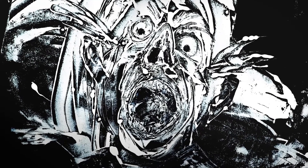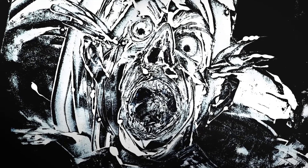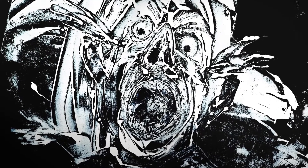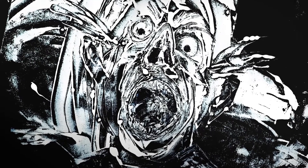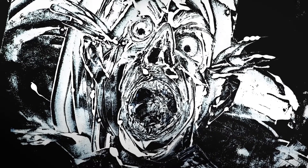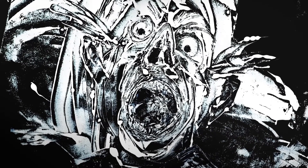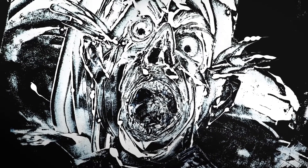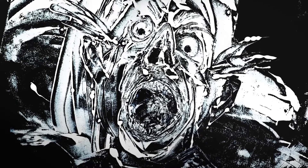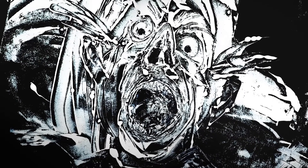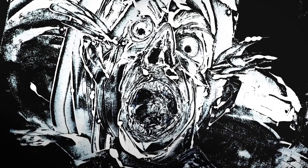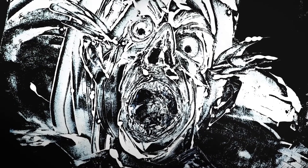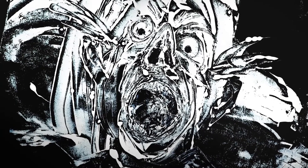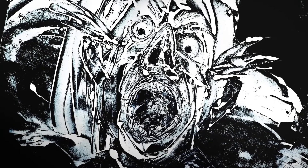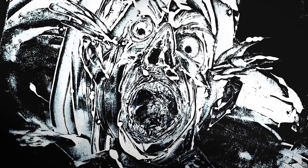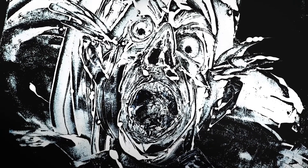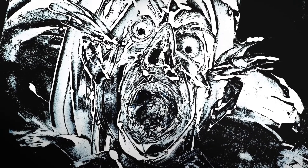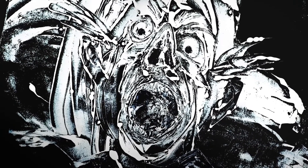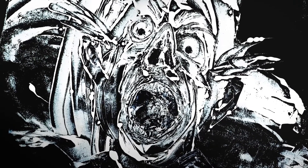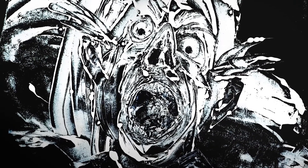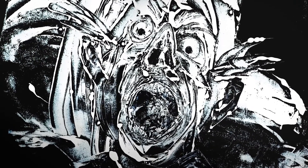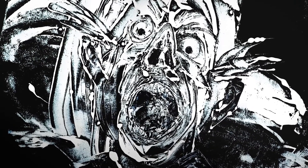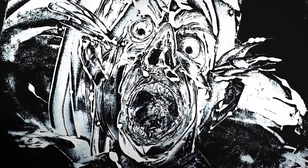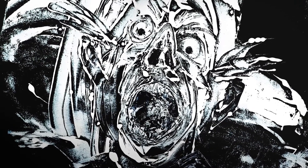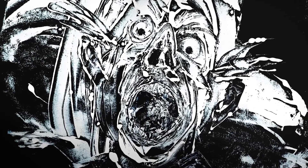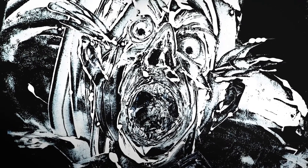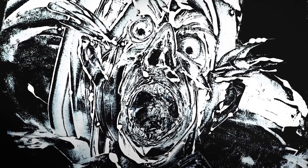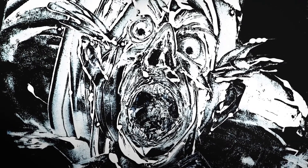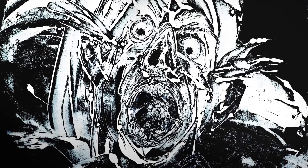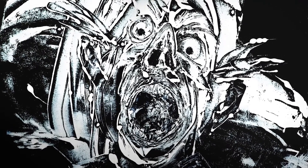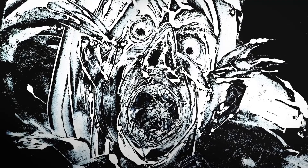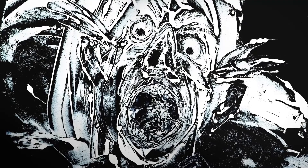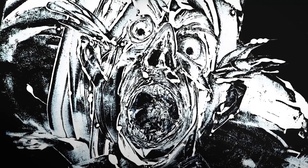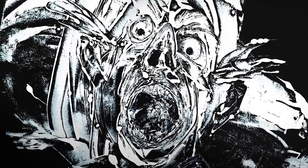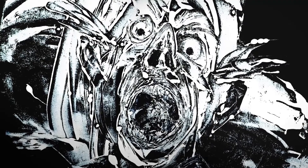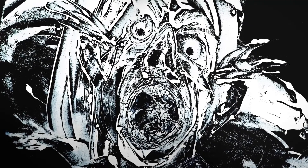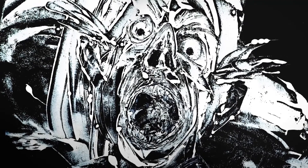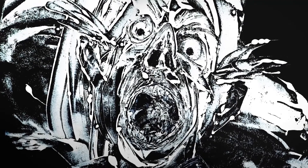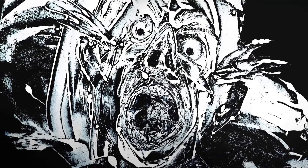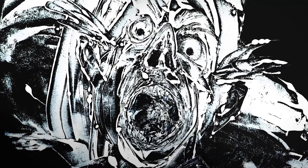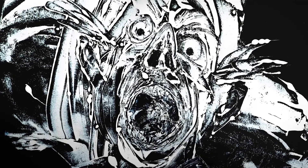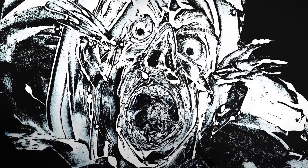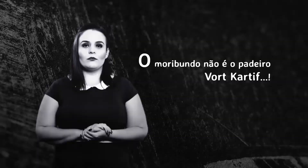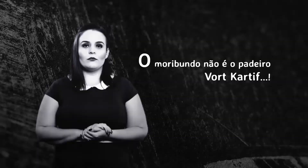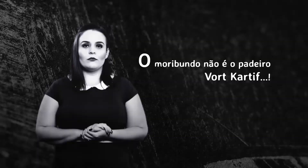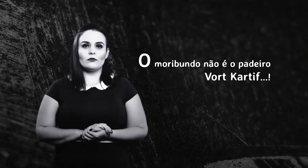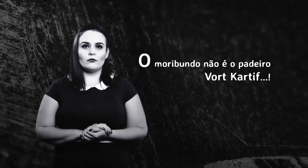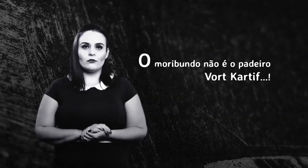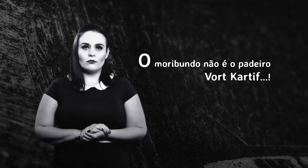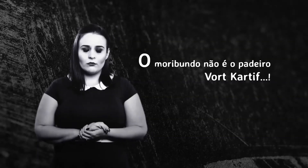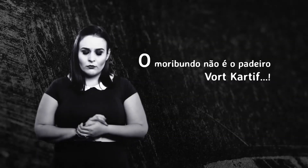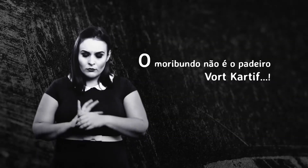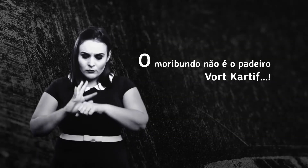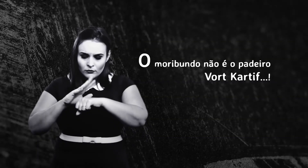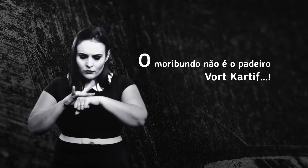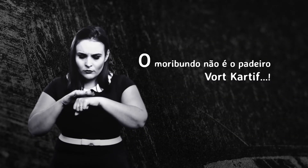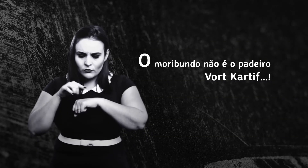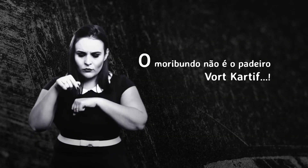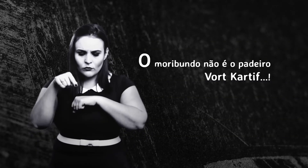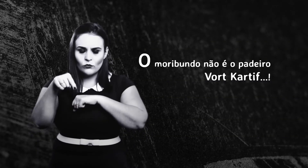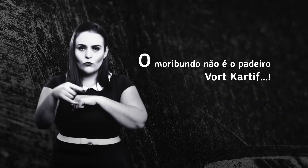densa pincelada branca envolve seu rosto como se fosse o seu grito a ecoar pela noite. O moribundo não é o